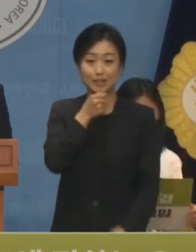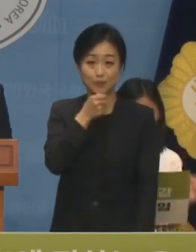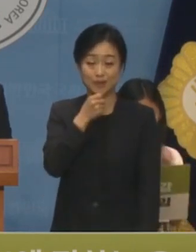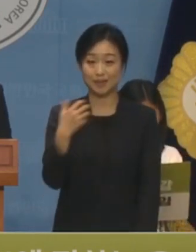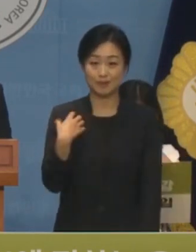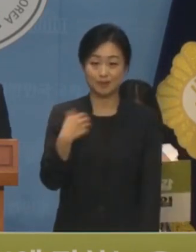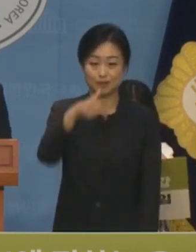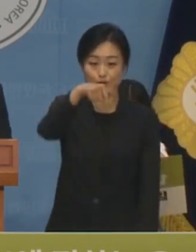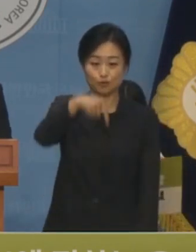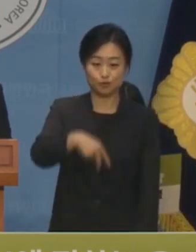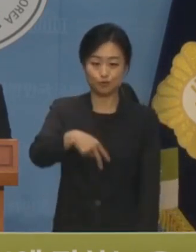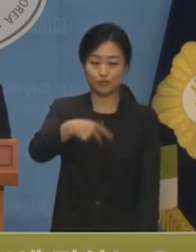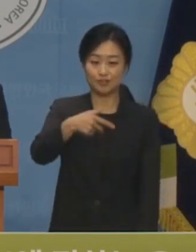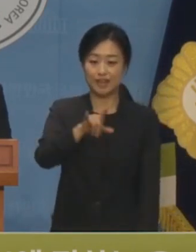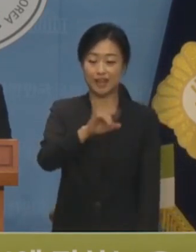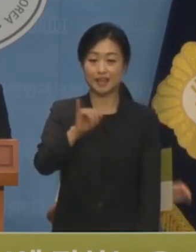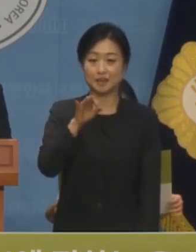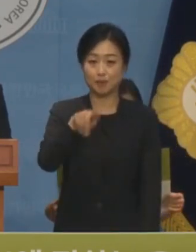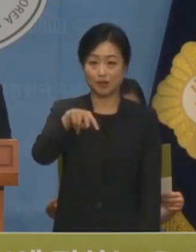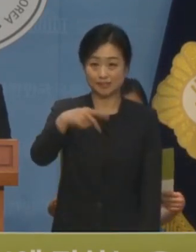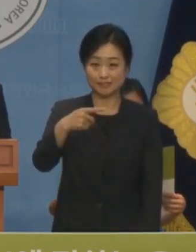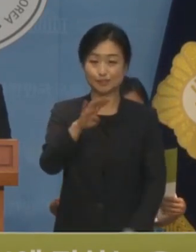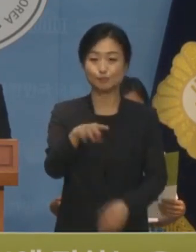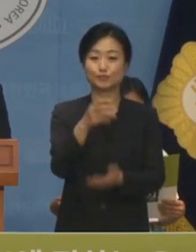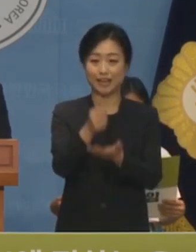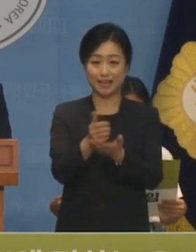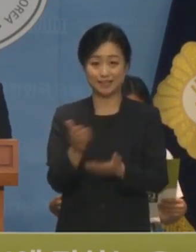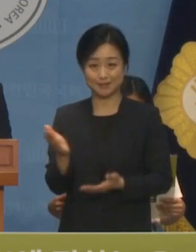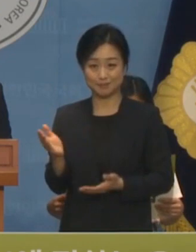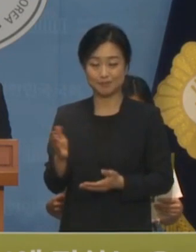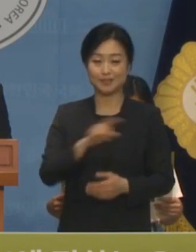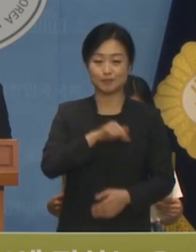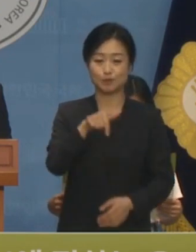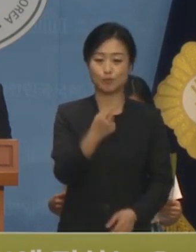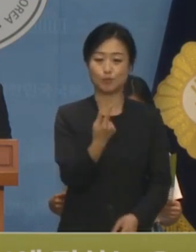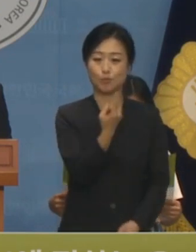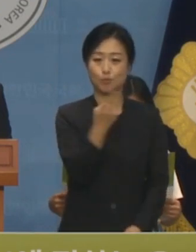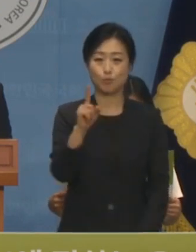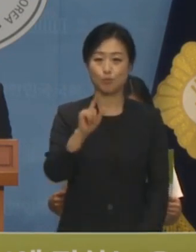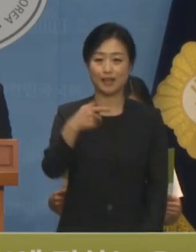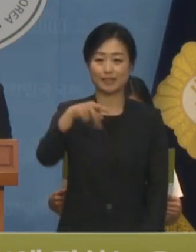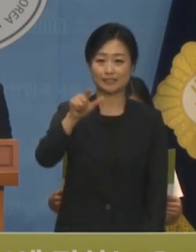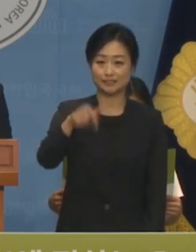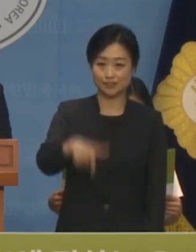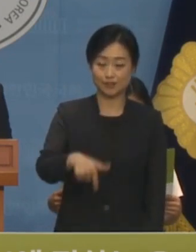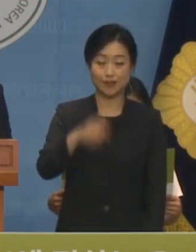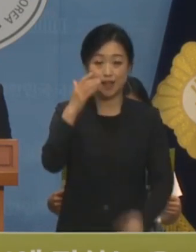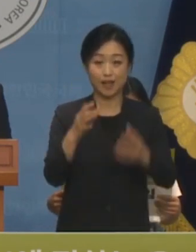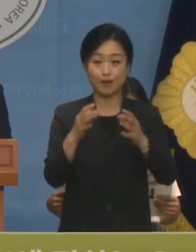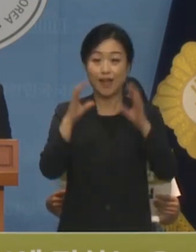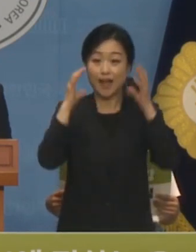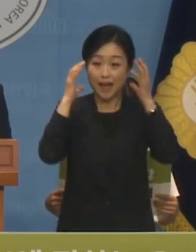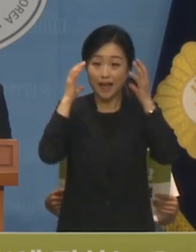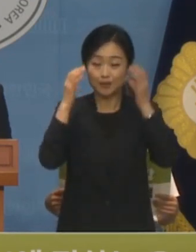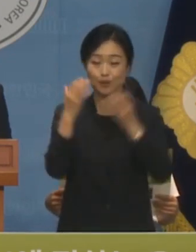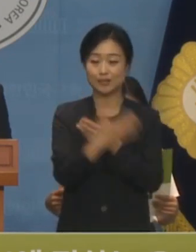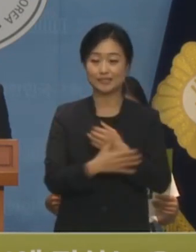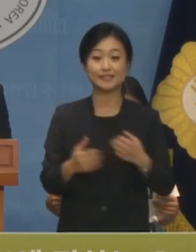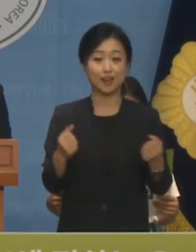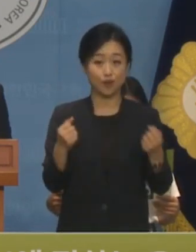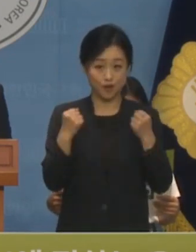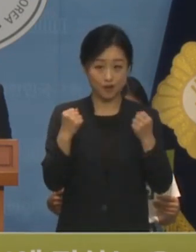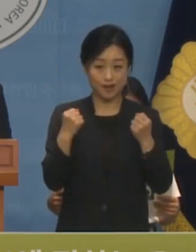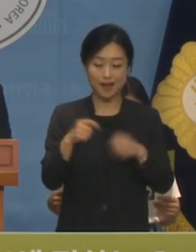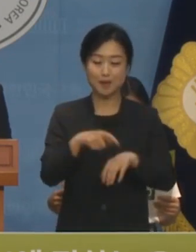맡은 굿네이버스 권리擁護부 고완석 부장입니다. 오늘 기자회견은 대한민국 아동들의 신체 건강